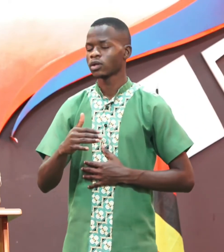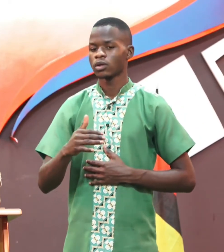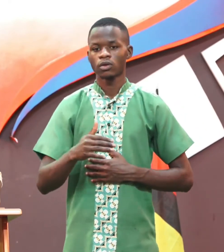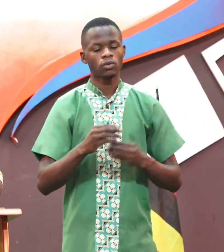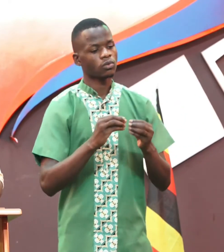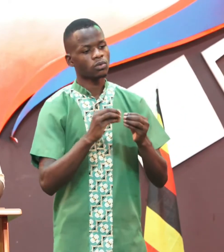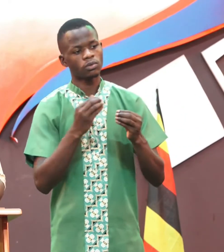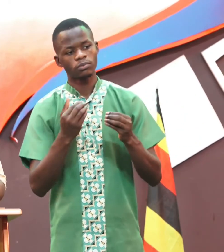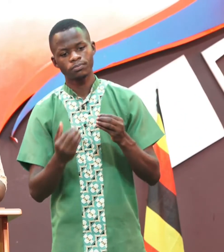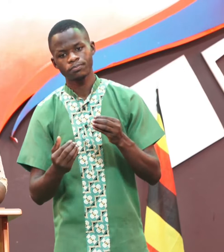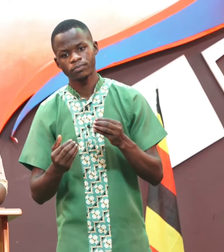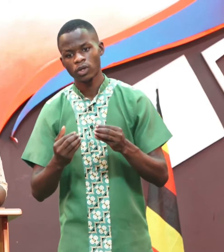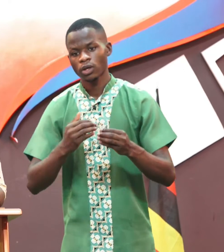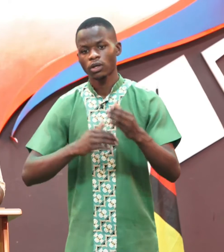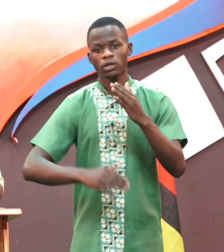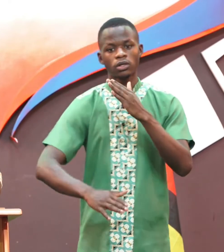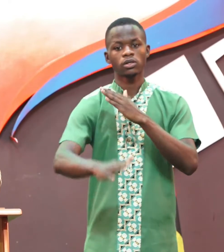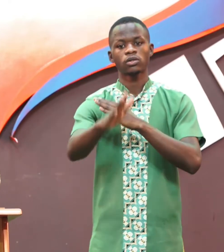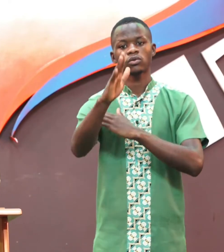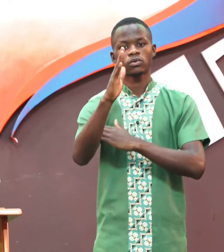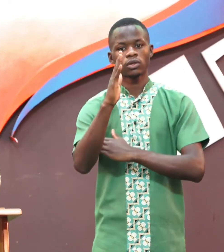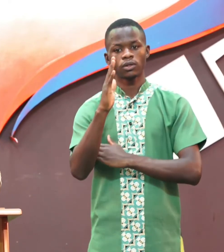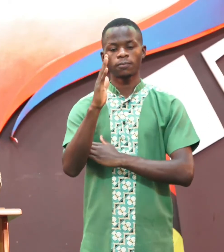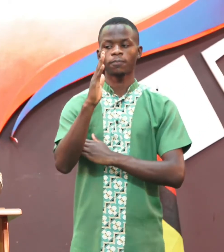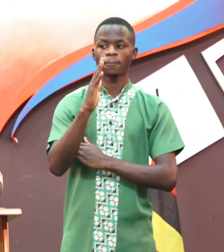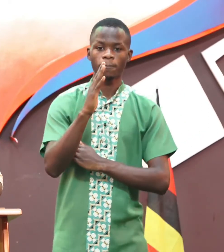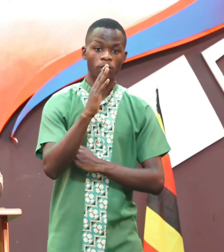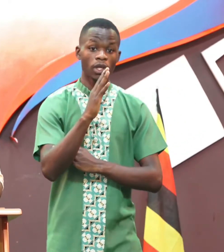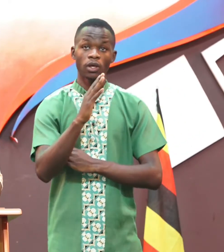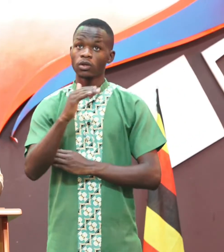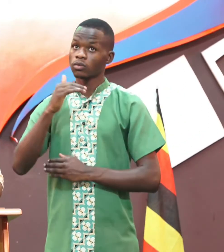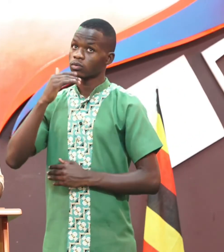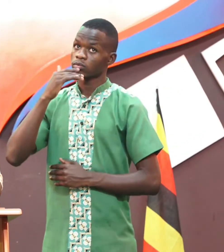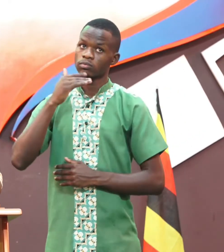olw'omusayi gw'omwana wa Katonda.